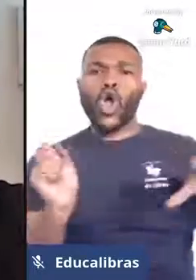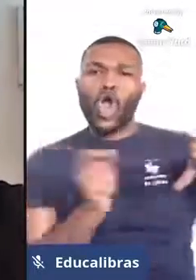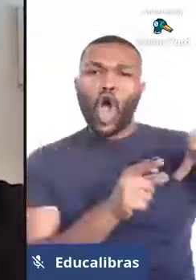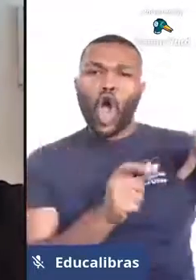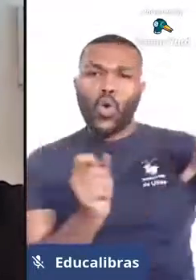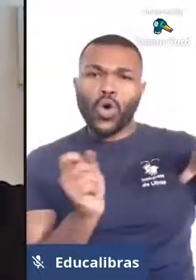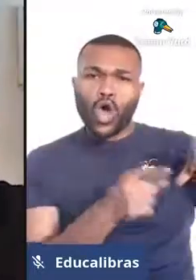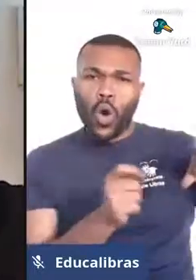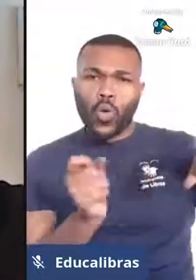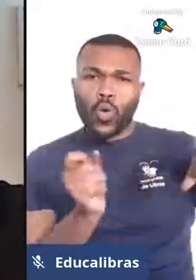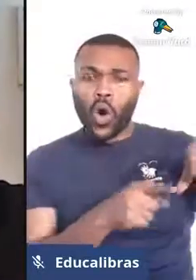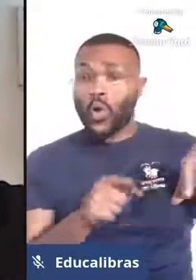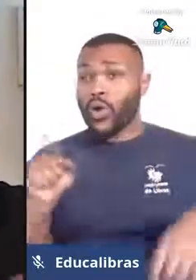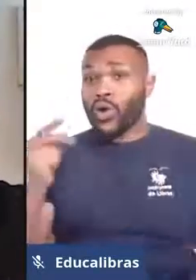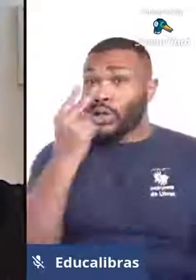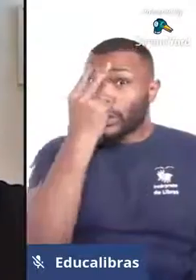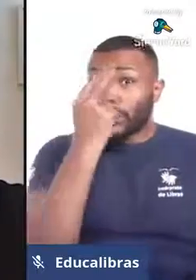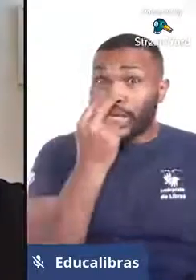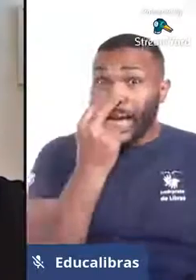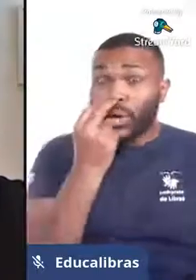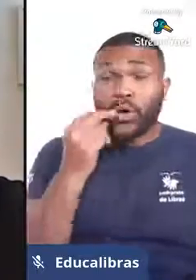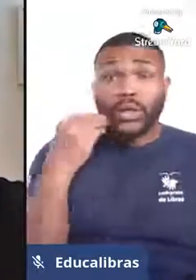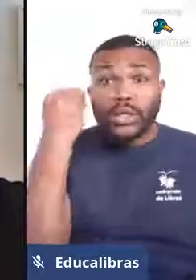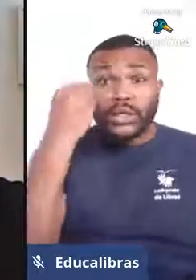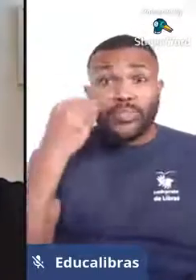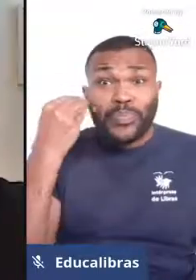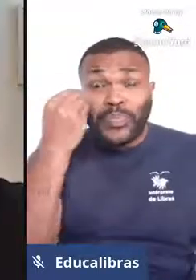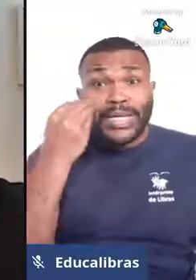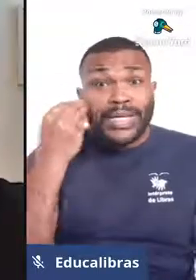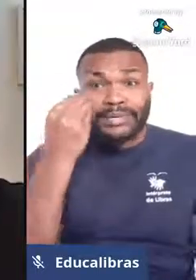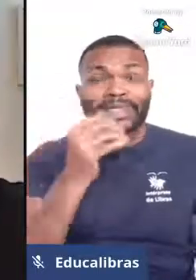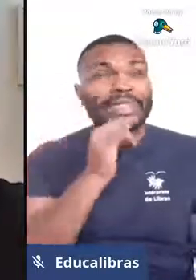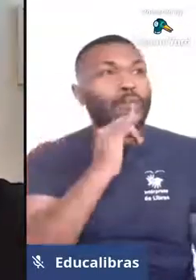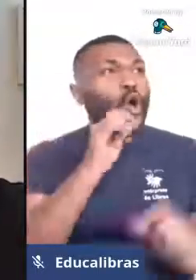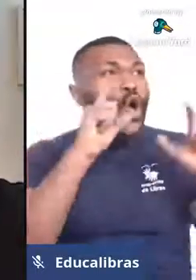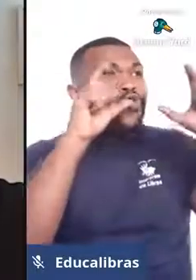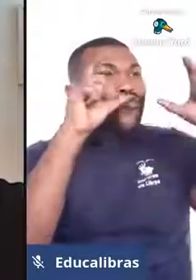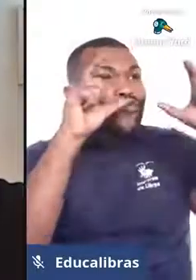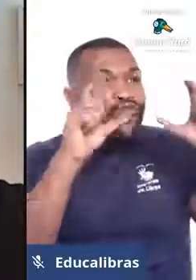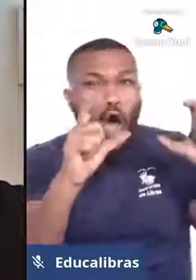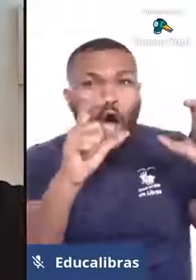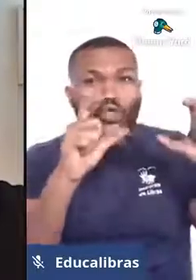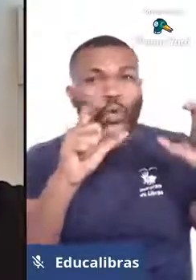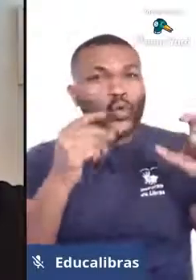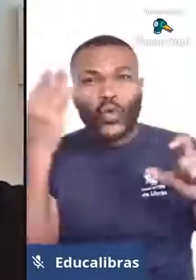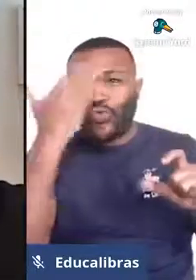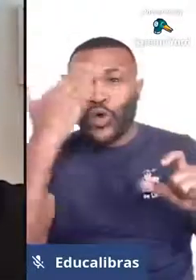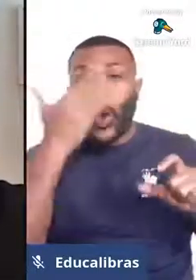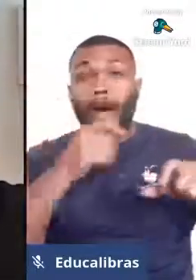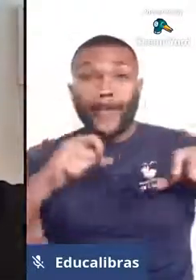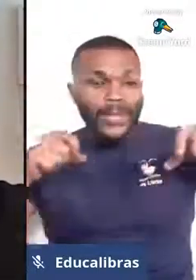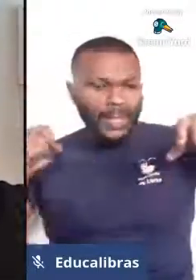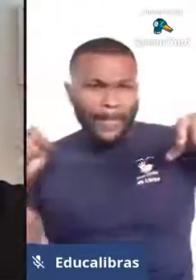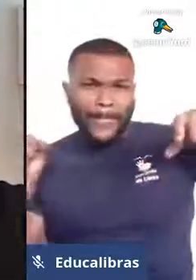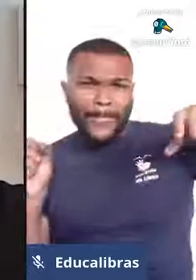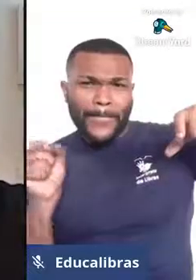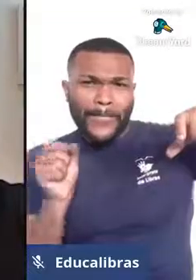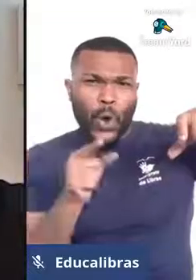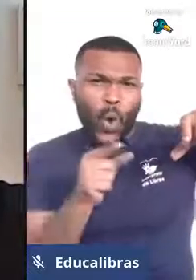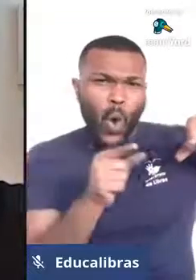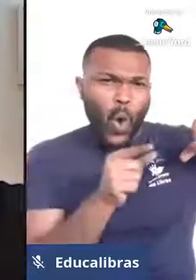experiência incrível para eles. Eles tiraram foto que eles não viram, eles marcaram um gol num goleiro que eles não viram, mas